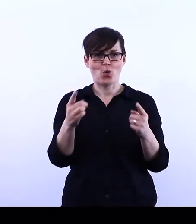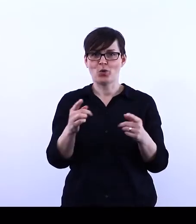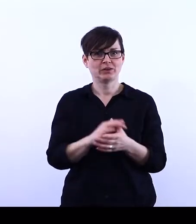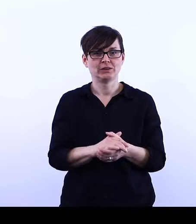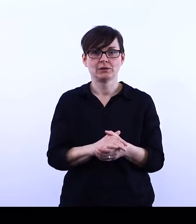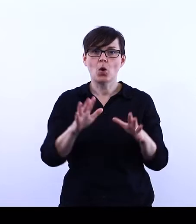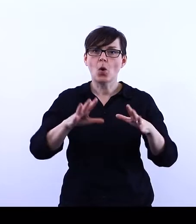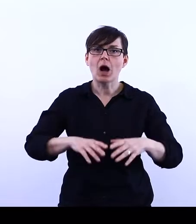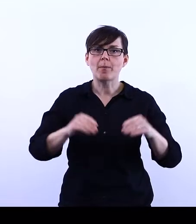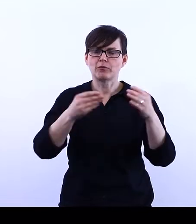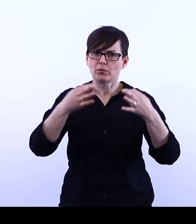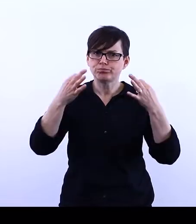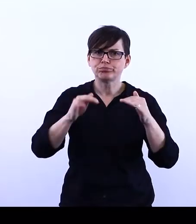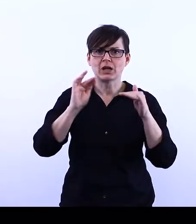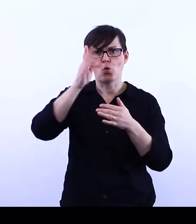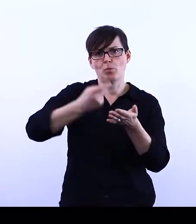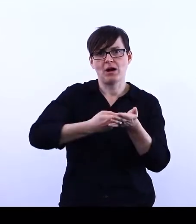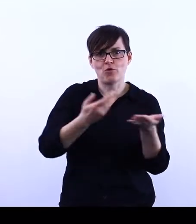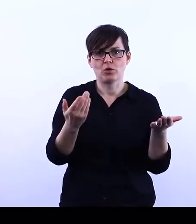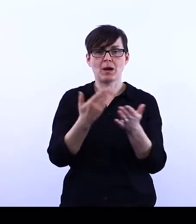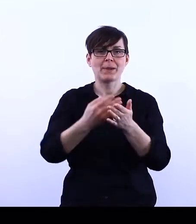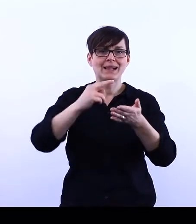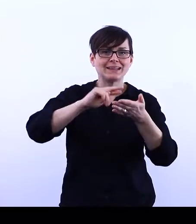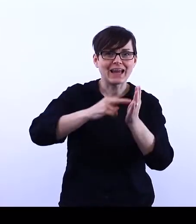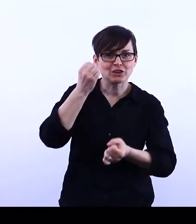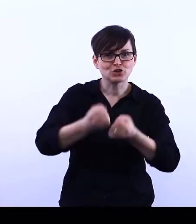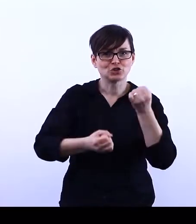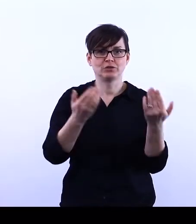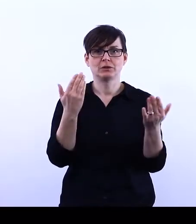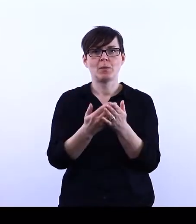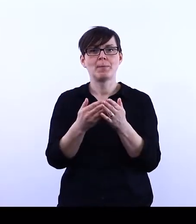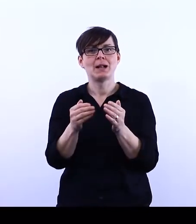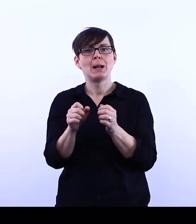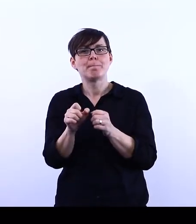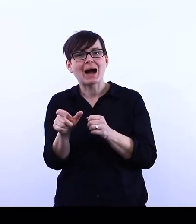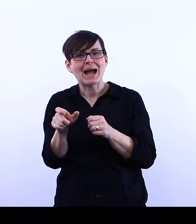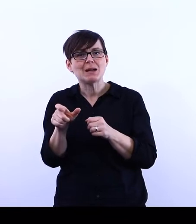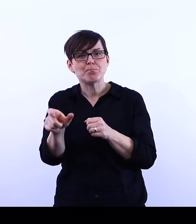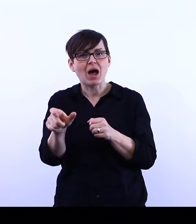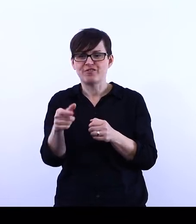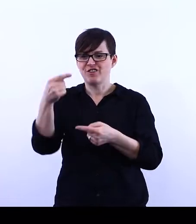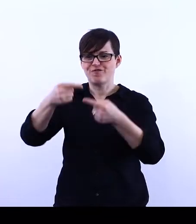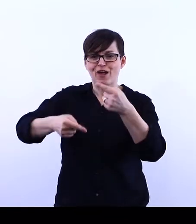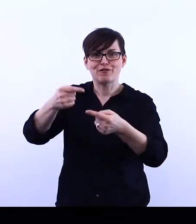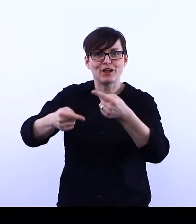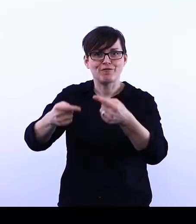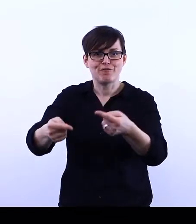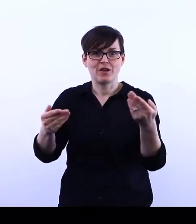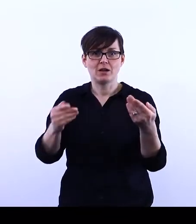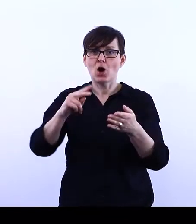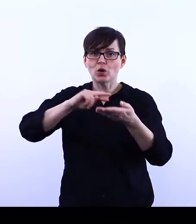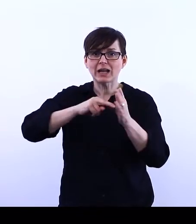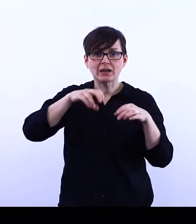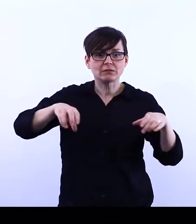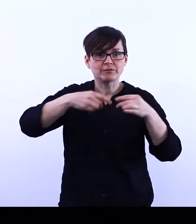große Überforderung einsetzt, technische Hürden, fehlende Breitbandstrukturen oder überhaupt fehlendes technisches Equipment,